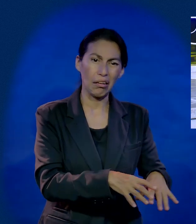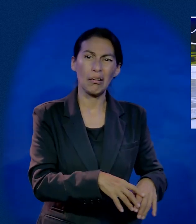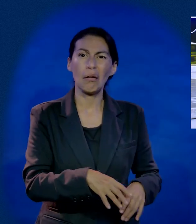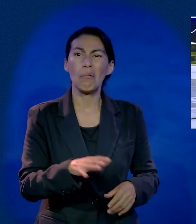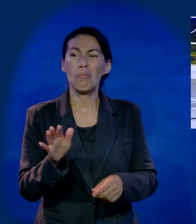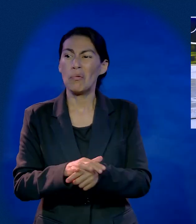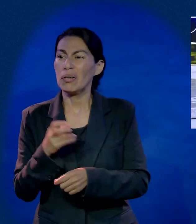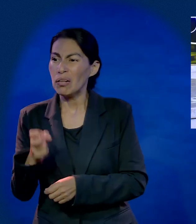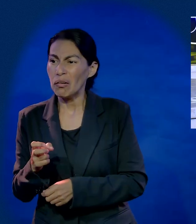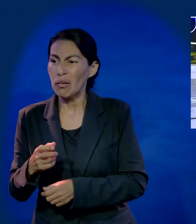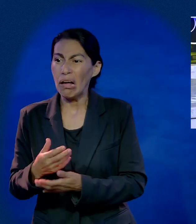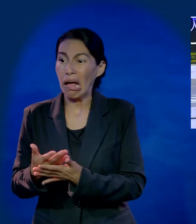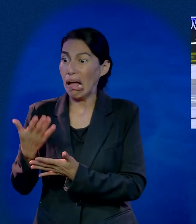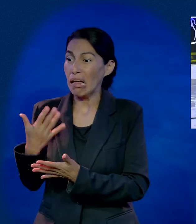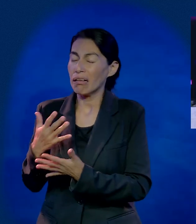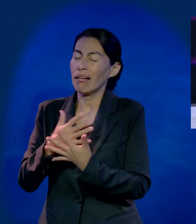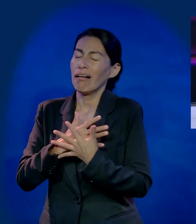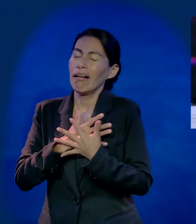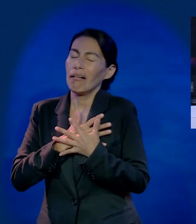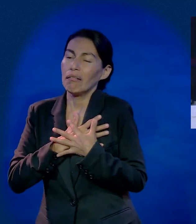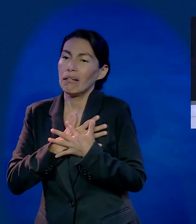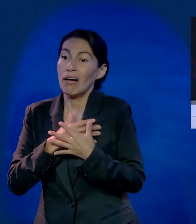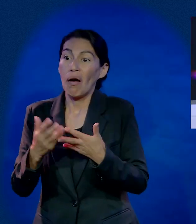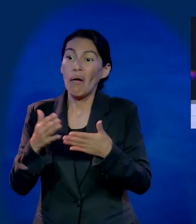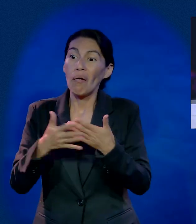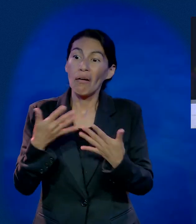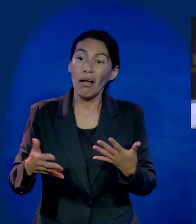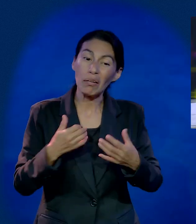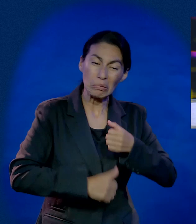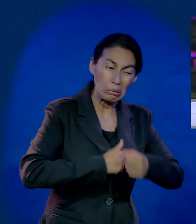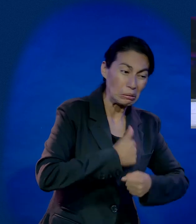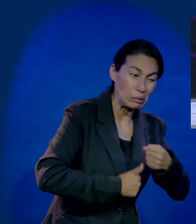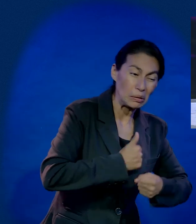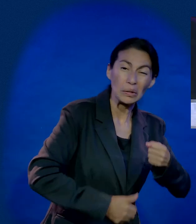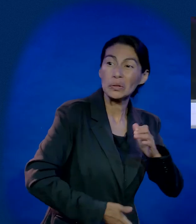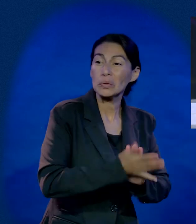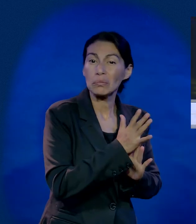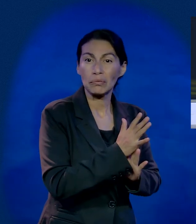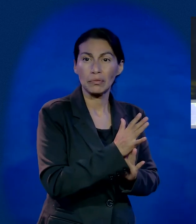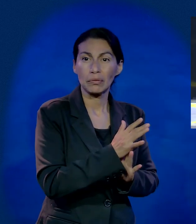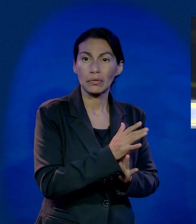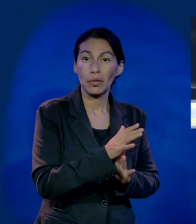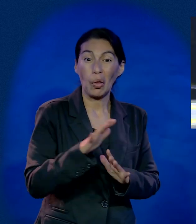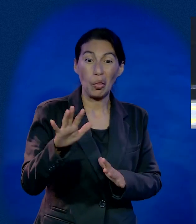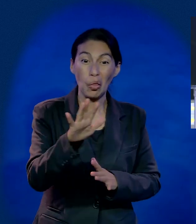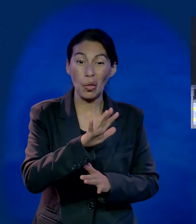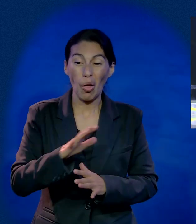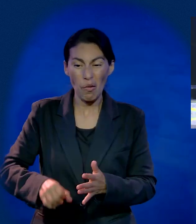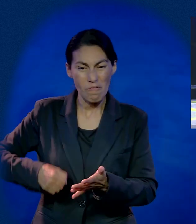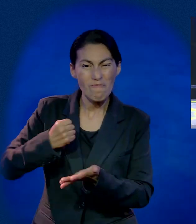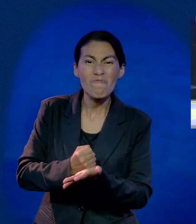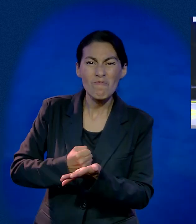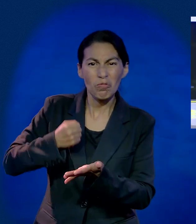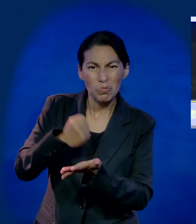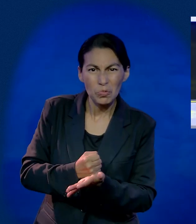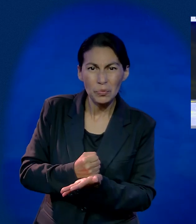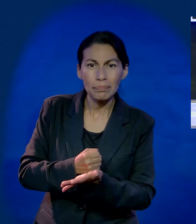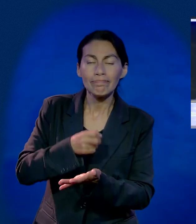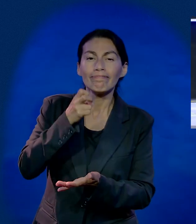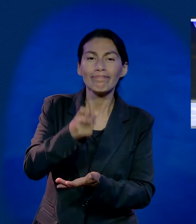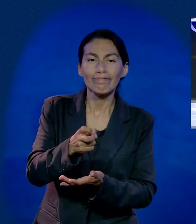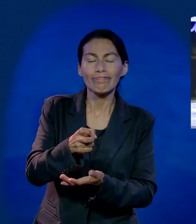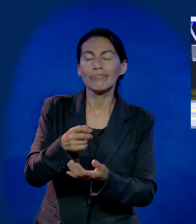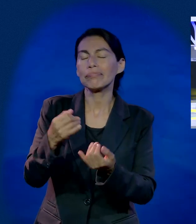tiro la salsa. Y por eso corro de aquel que hace unos segundos amaba. Todo lo que es